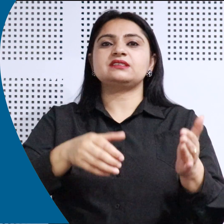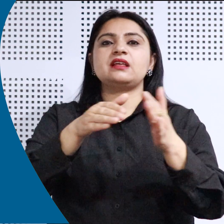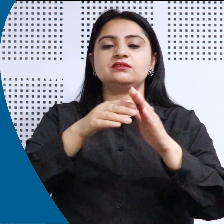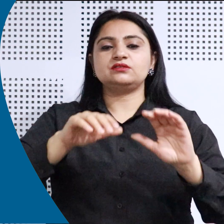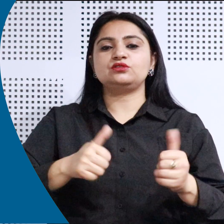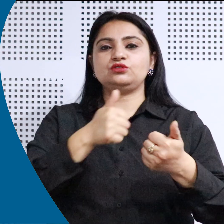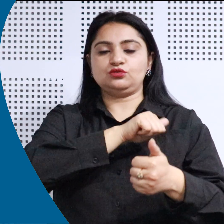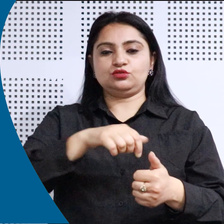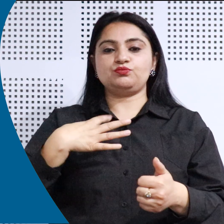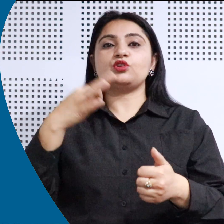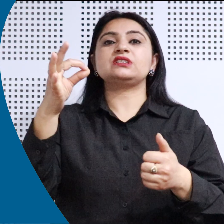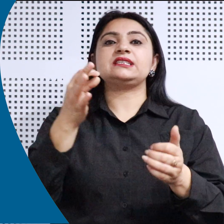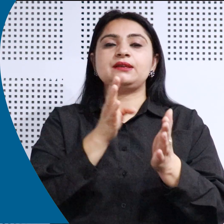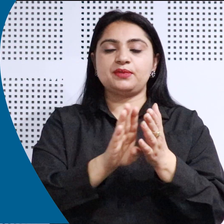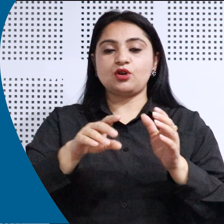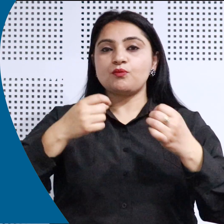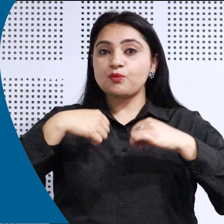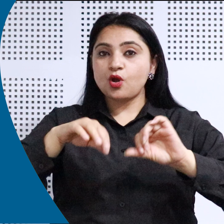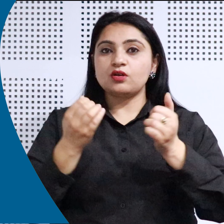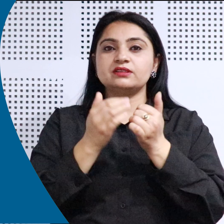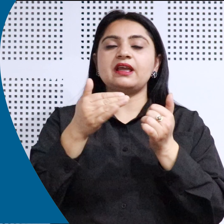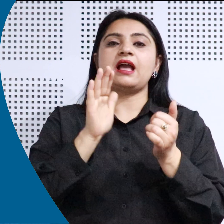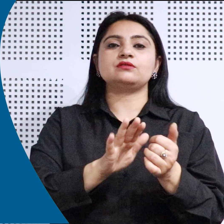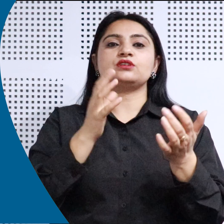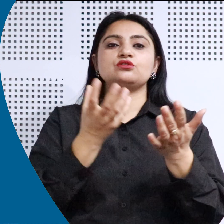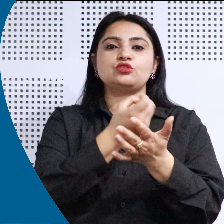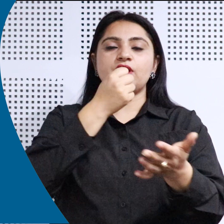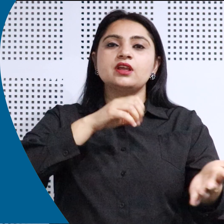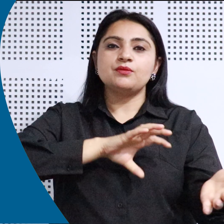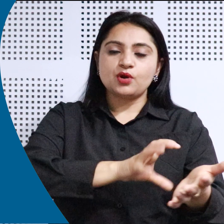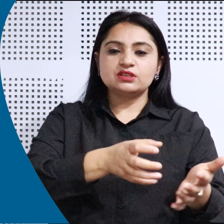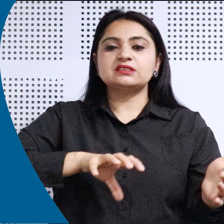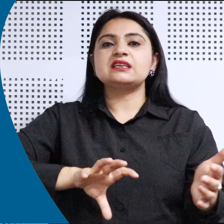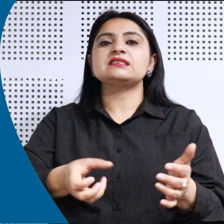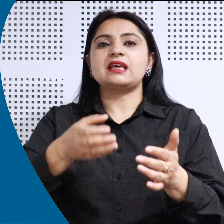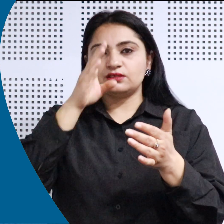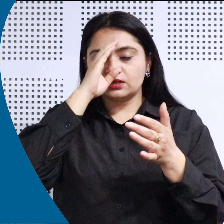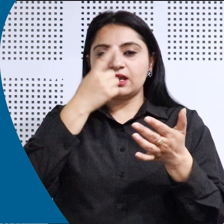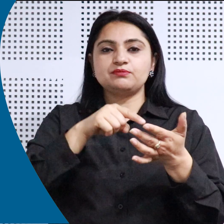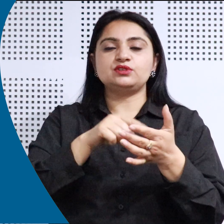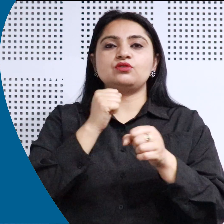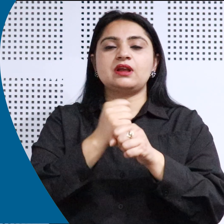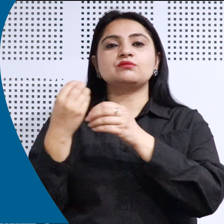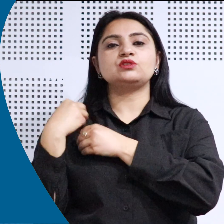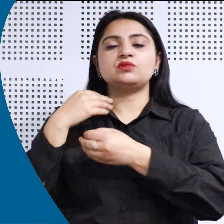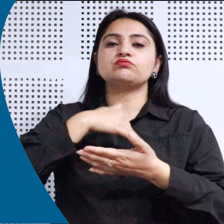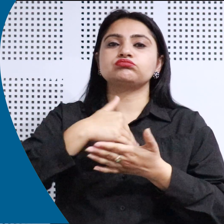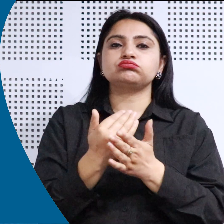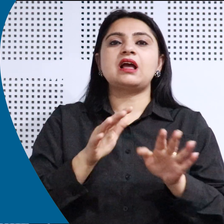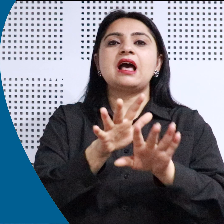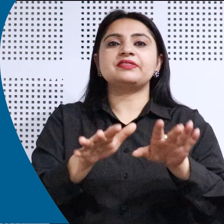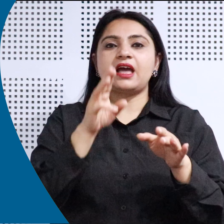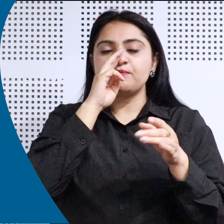निर्वाचित जनप्रतिनिधि मार्फत प्रयोग हुँदै आएको छ। सङ्घ, प्रदेश र स्थानीय सरकार बीचको कामको जिम्मेवारी बाँडफाँडका